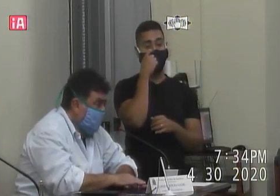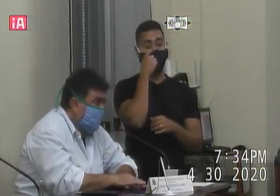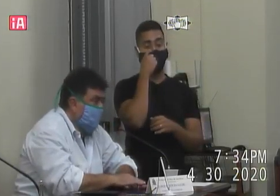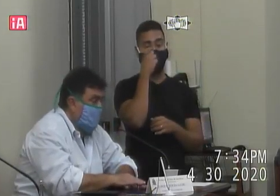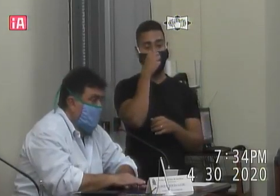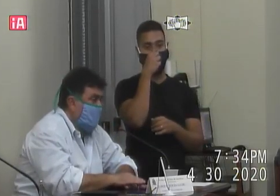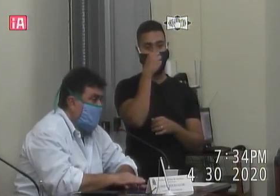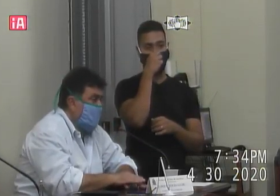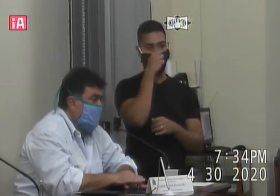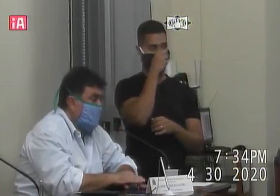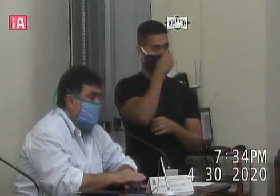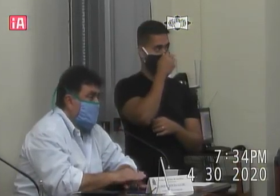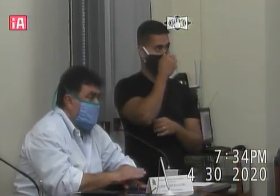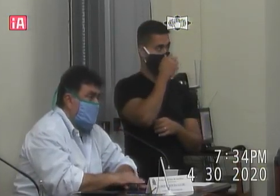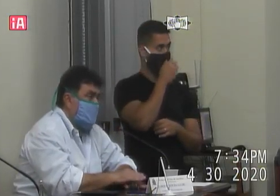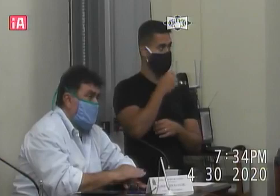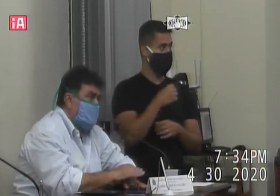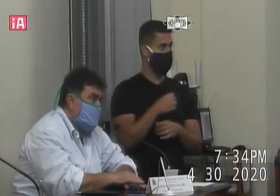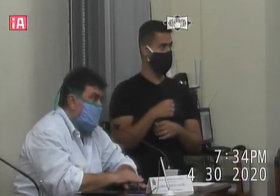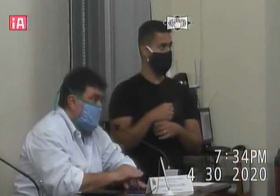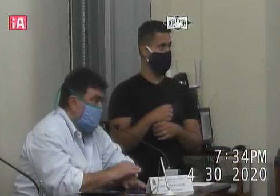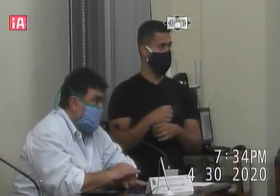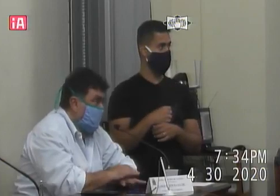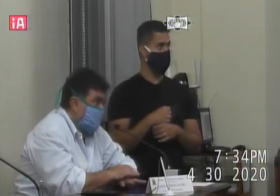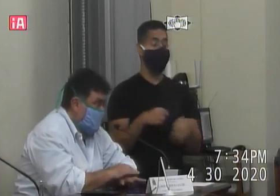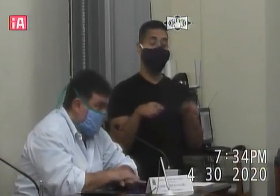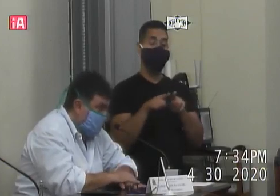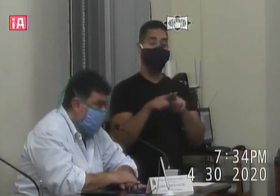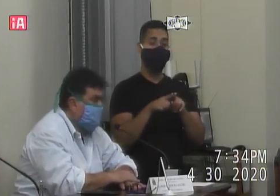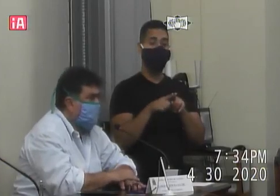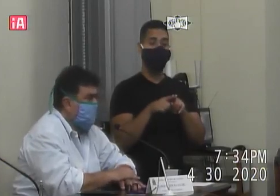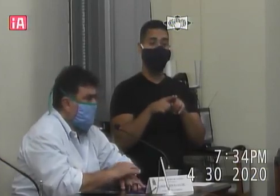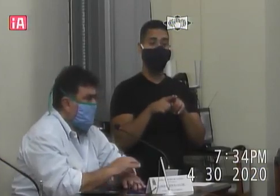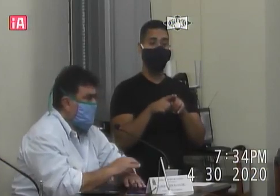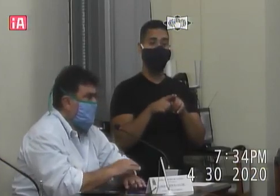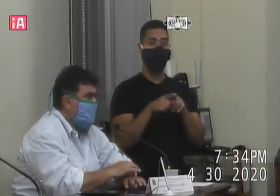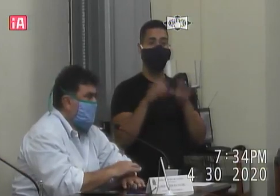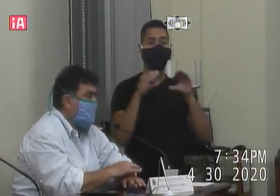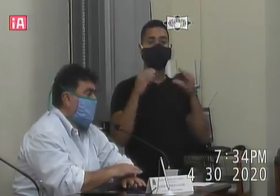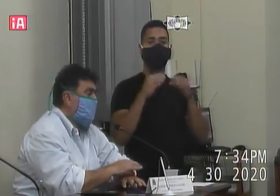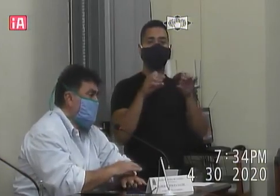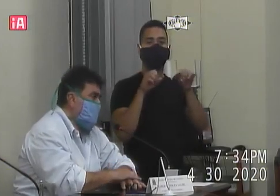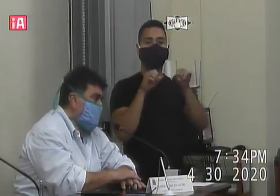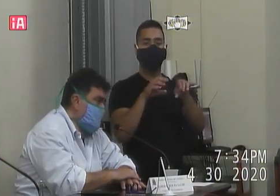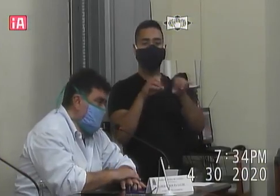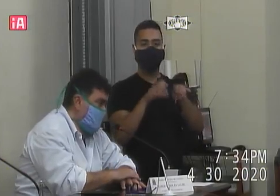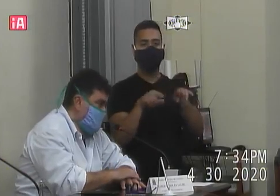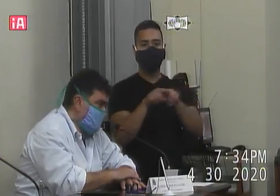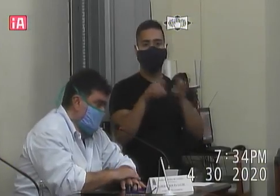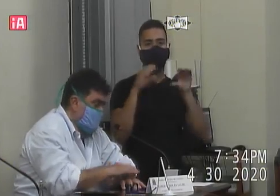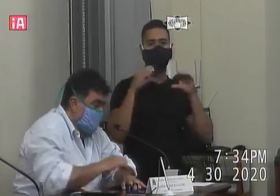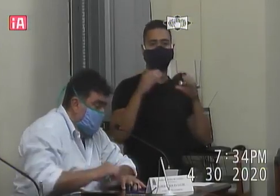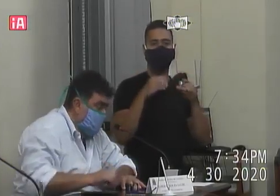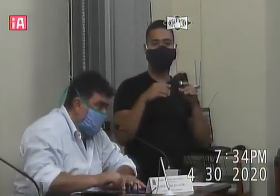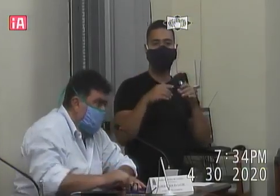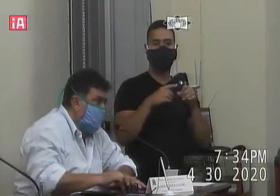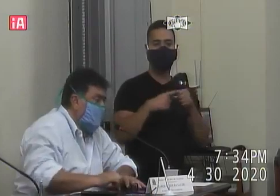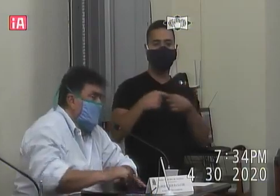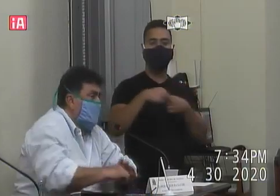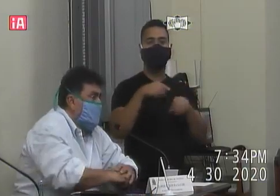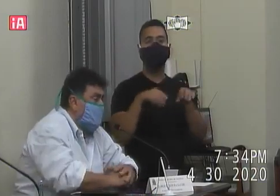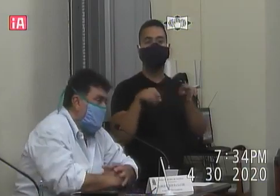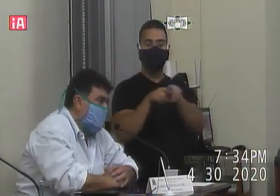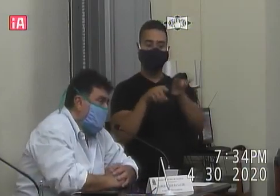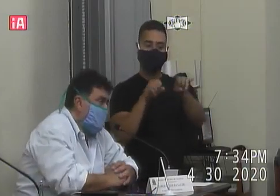agora, quanto à manifestação do Conselho Nacional de Educação e ao Conselho Municipal de Educação,